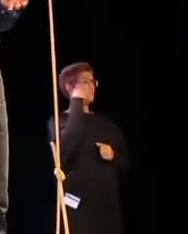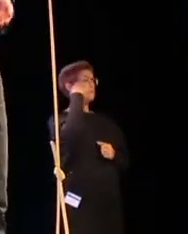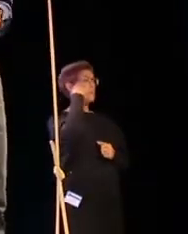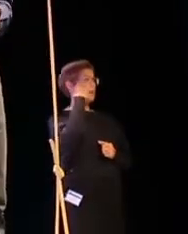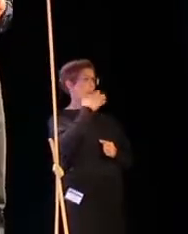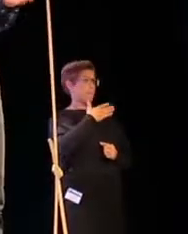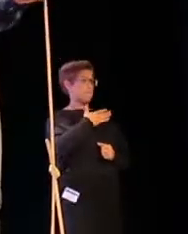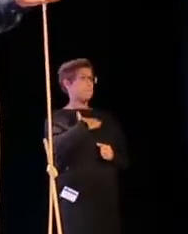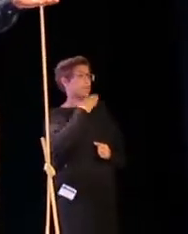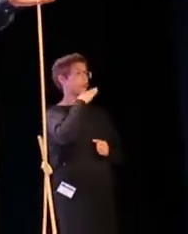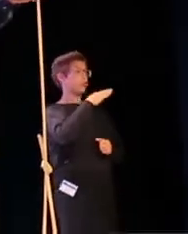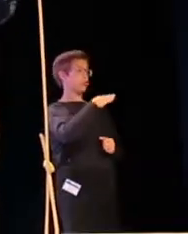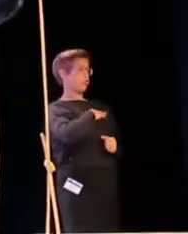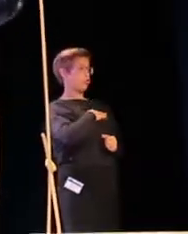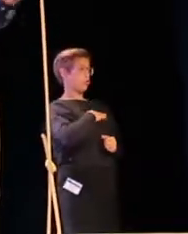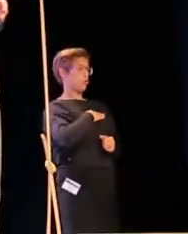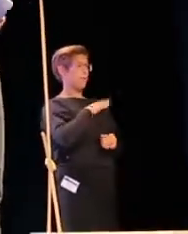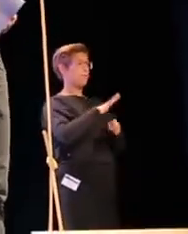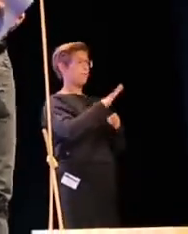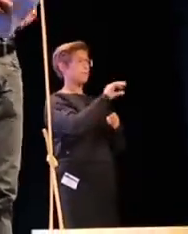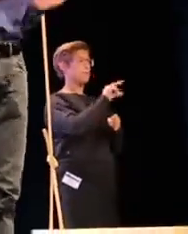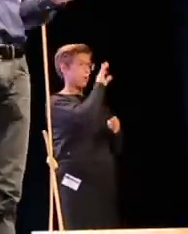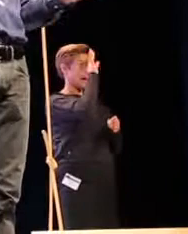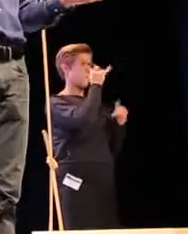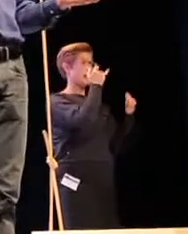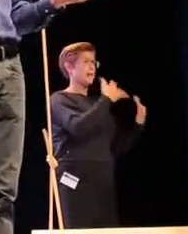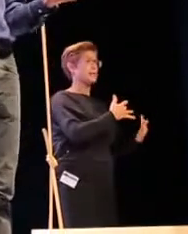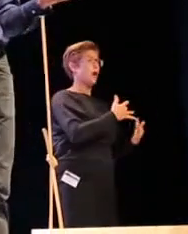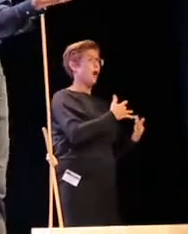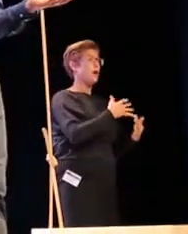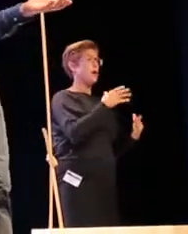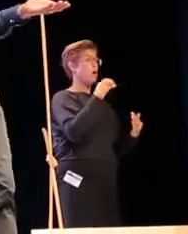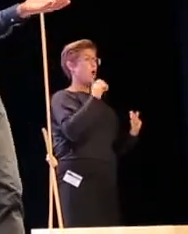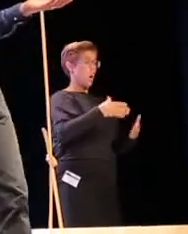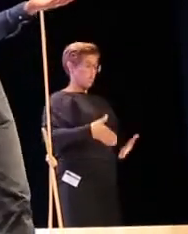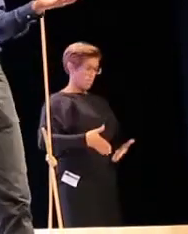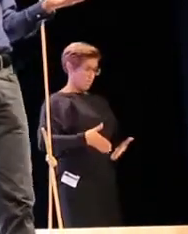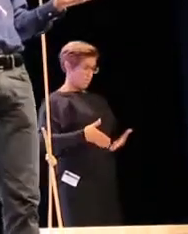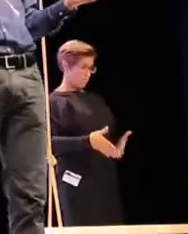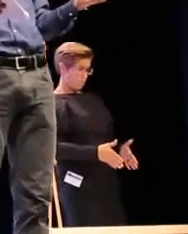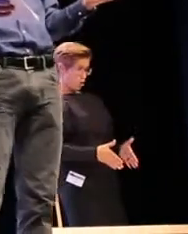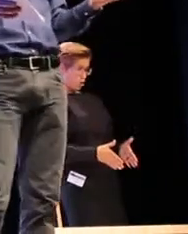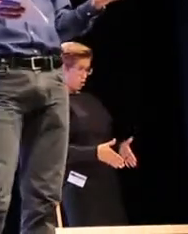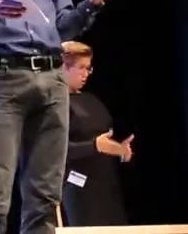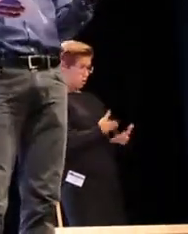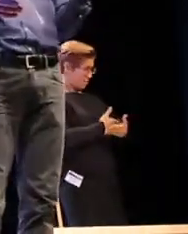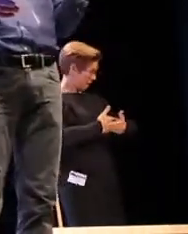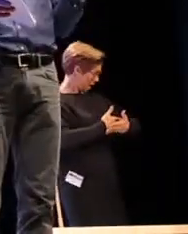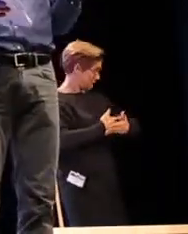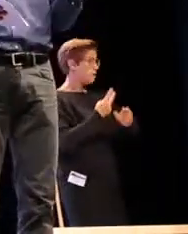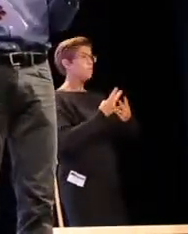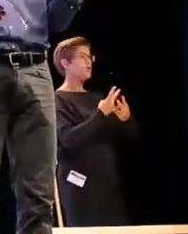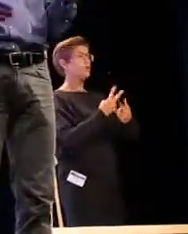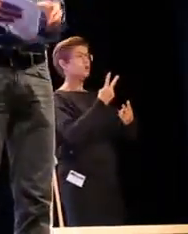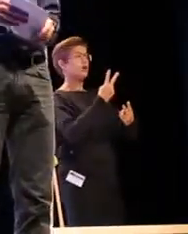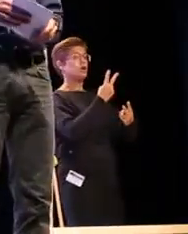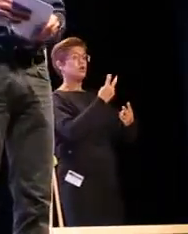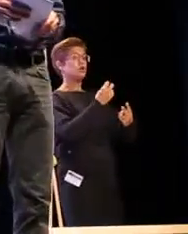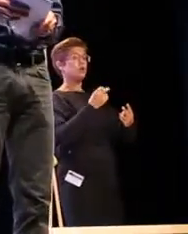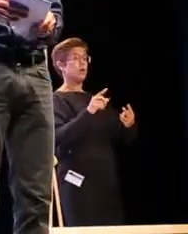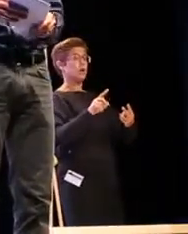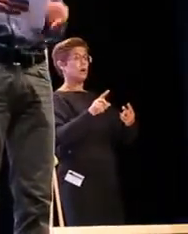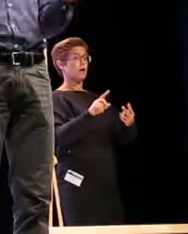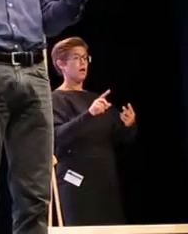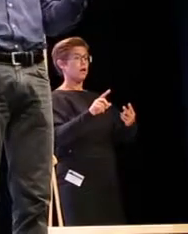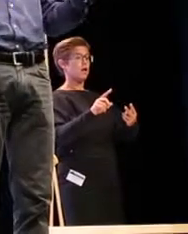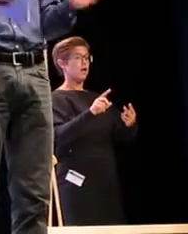dotter Vera, om hon vill ha barn så kommer hennes barn vara vid liv 2100. Och att vi står inför en